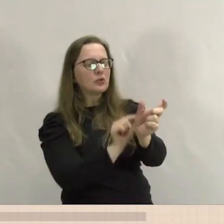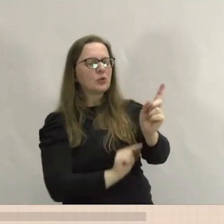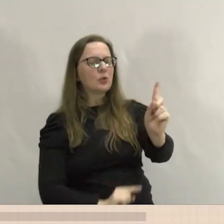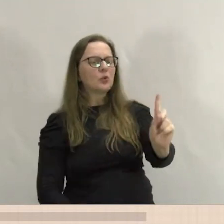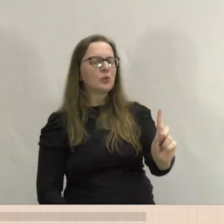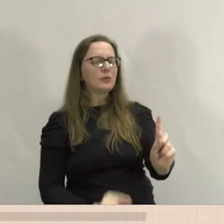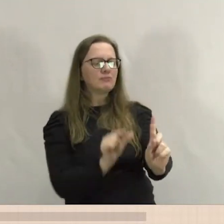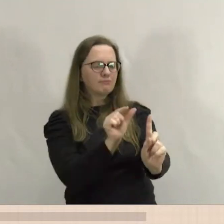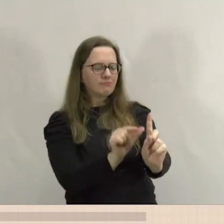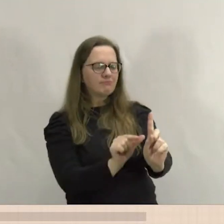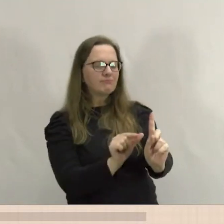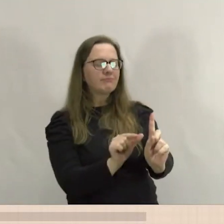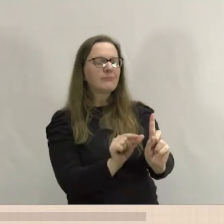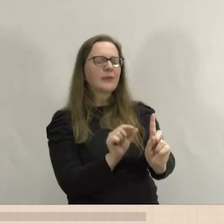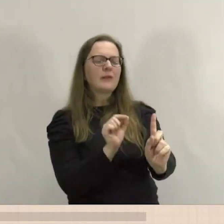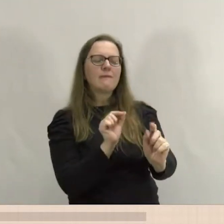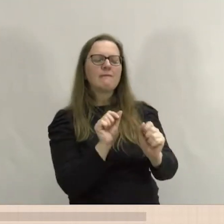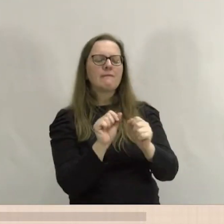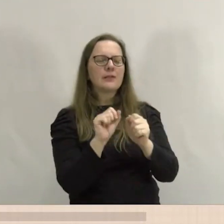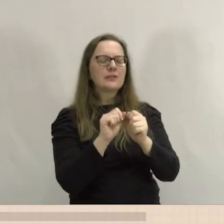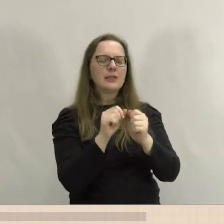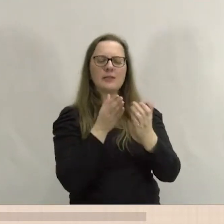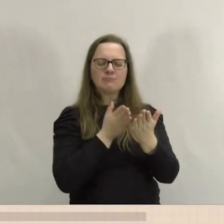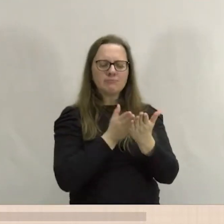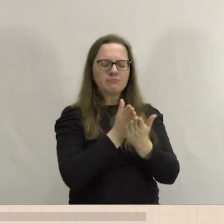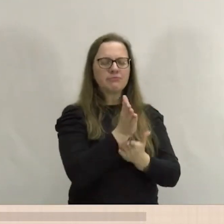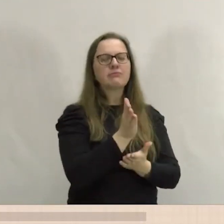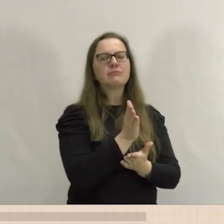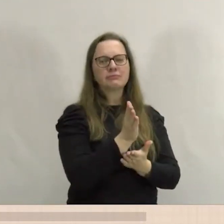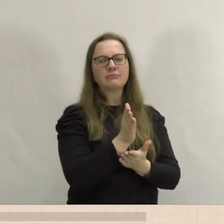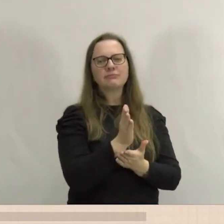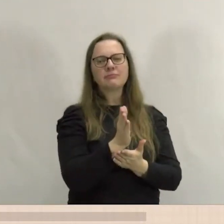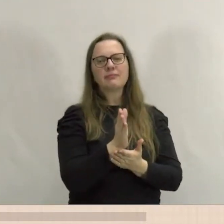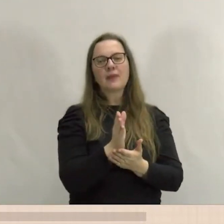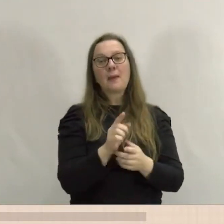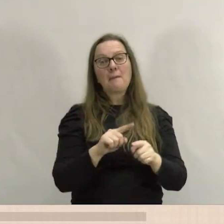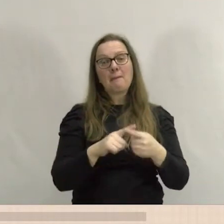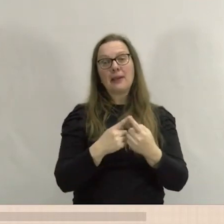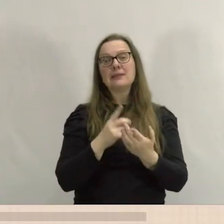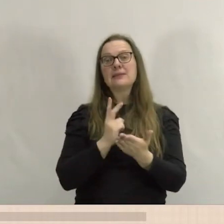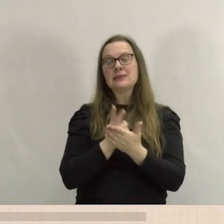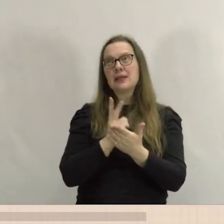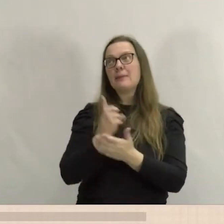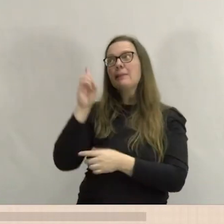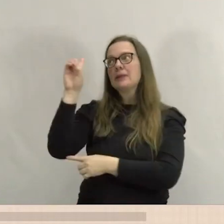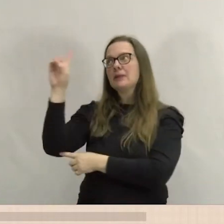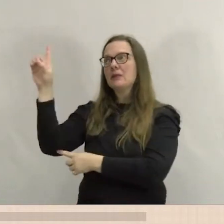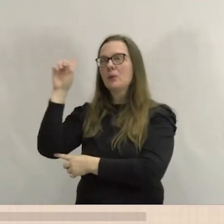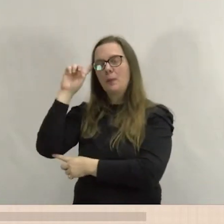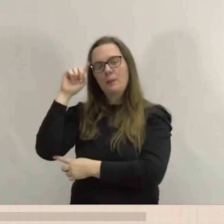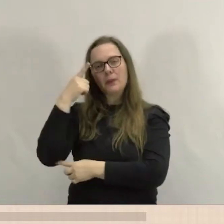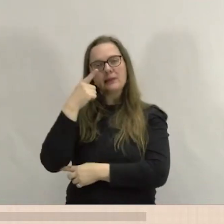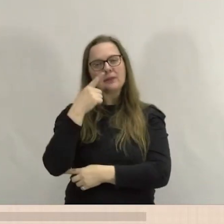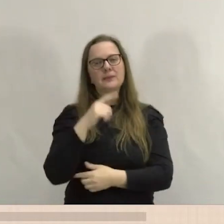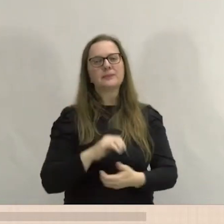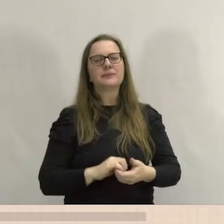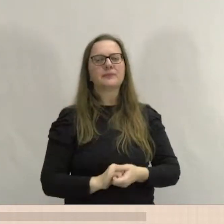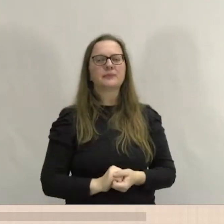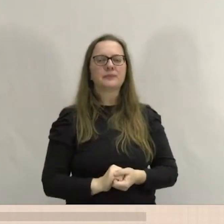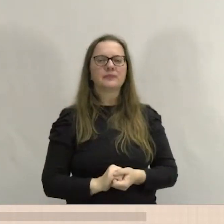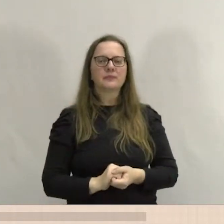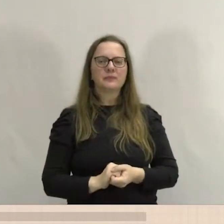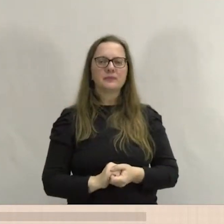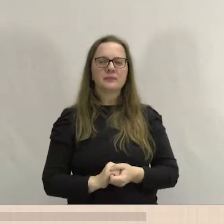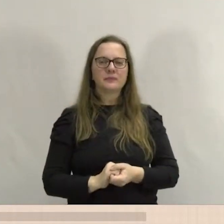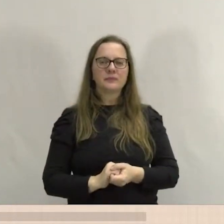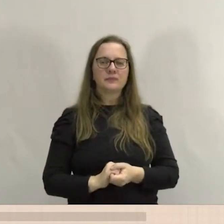trabalho. Não é tão abstrato. Deus quem manda, Deus quem manda. Aí o versículo 23 termina assim: